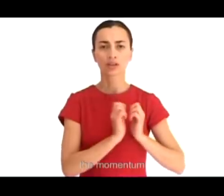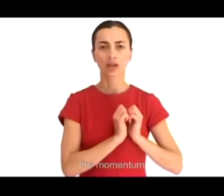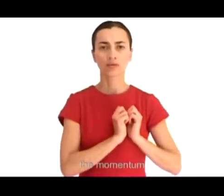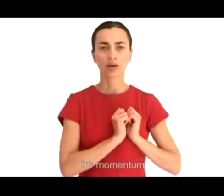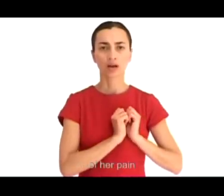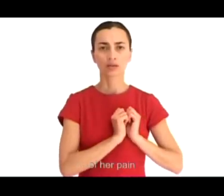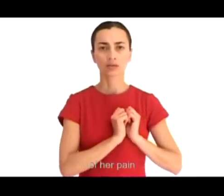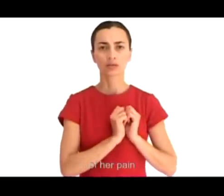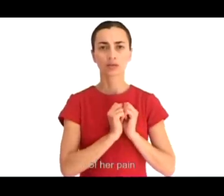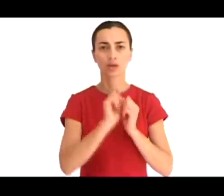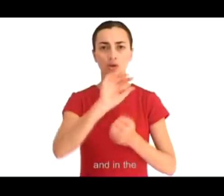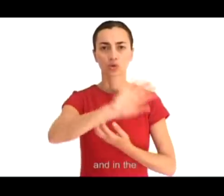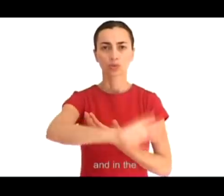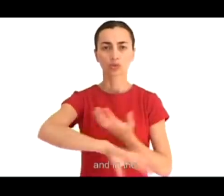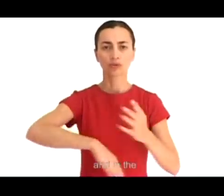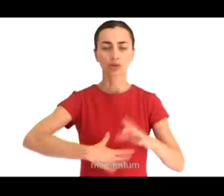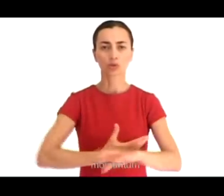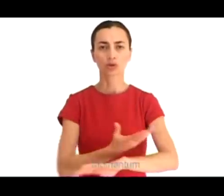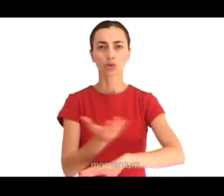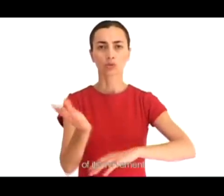תנופת כאבה, ובתנופת תנועתו,